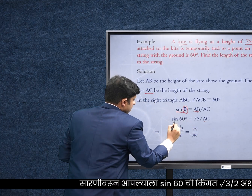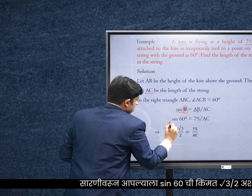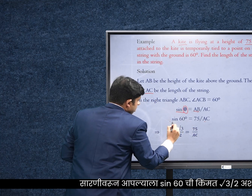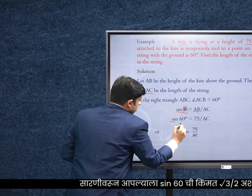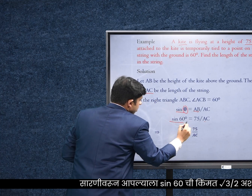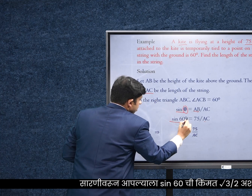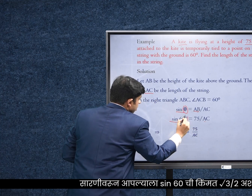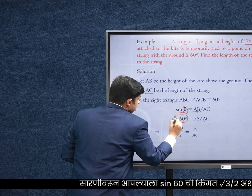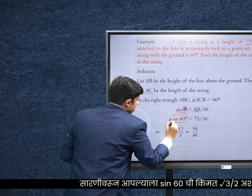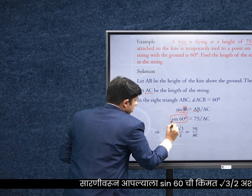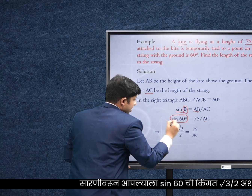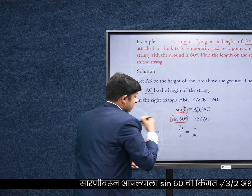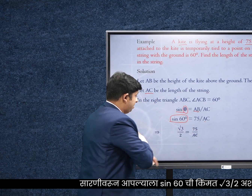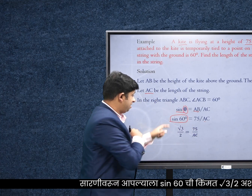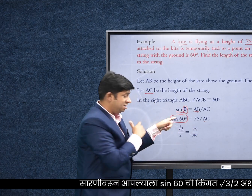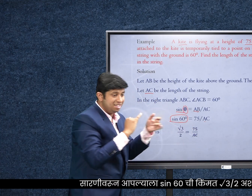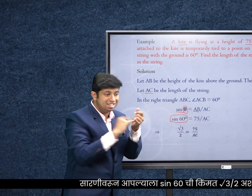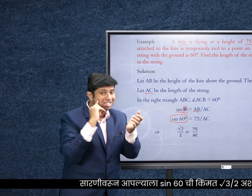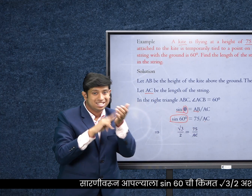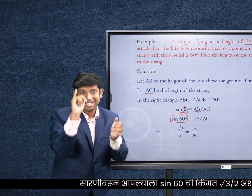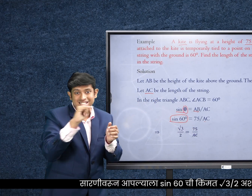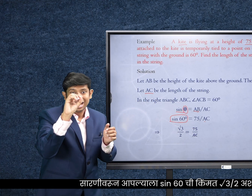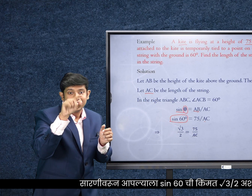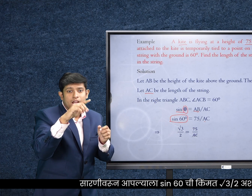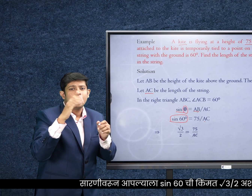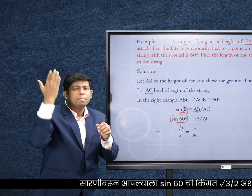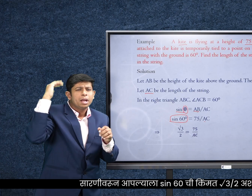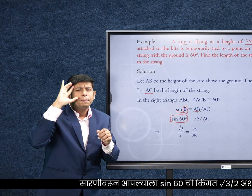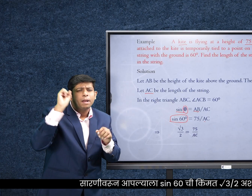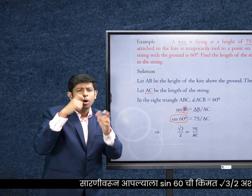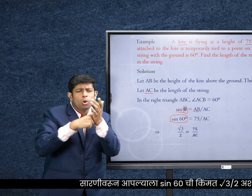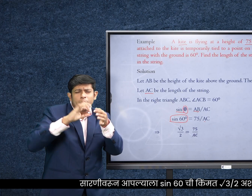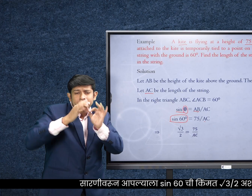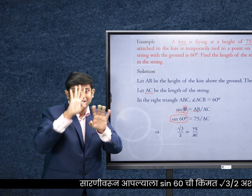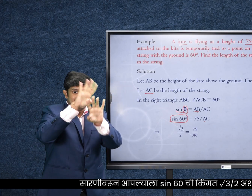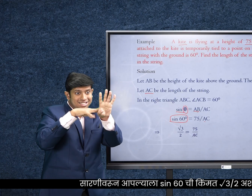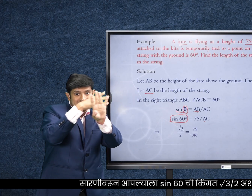सारणीवरून आपल्याला साइन 60 ची किंमत वर्गमुळामध्ये 3/2 अशी मिळते.